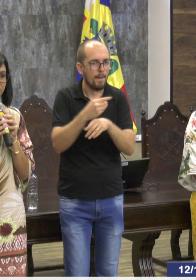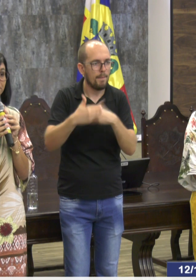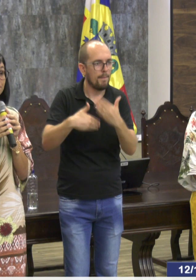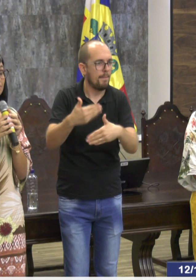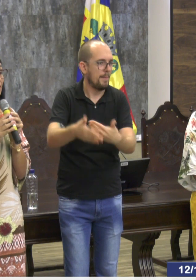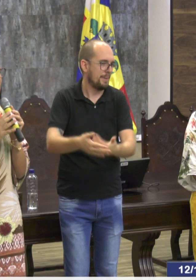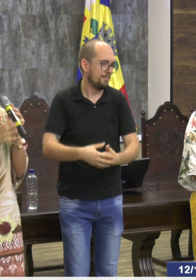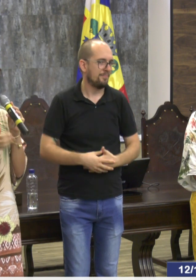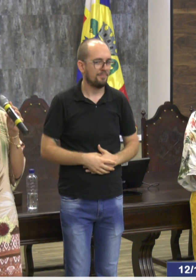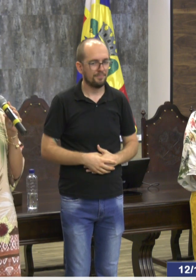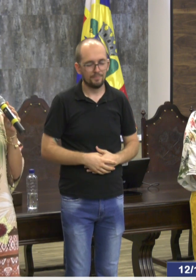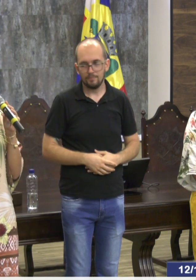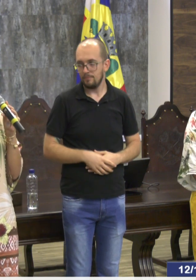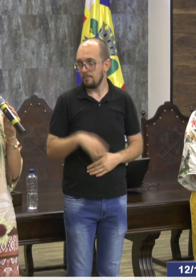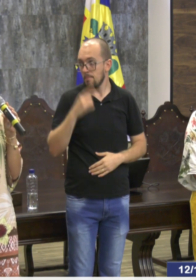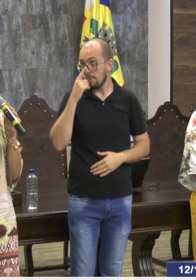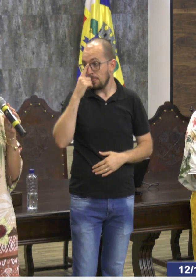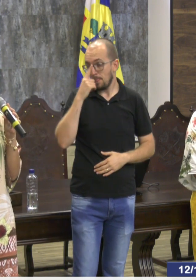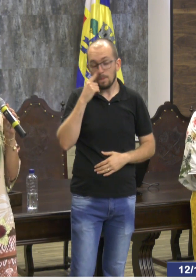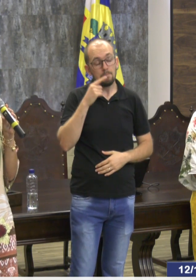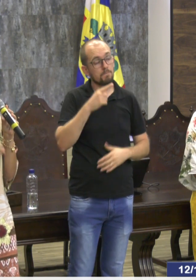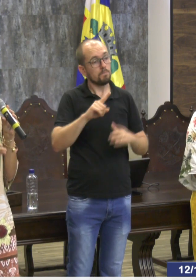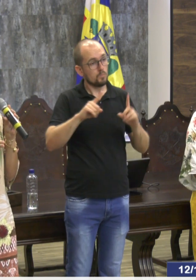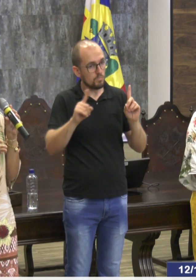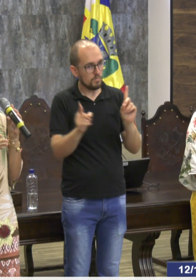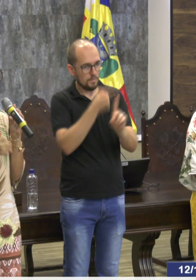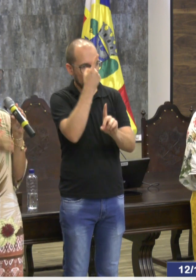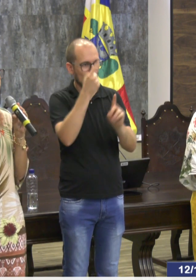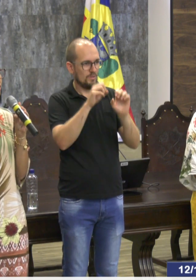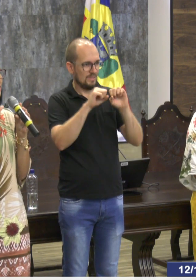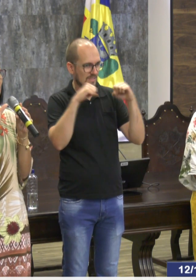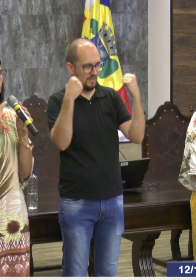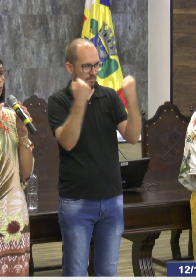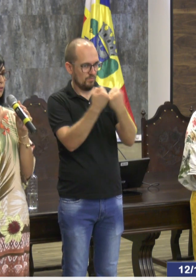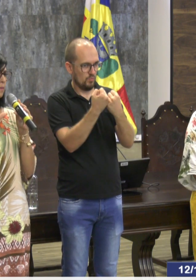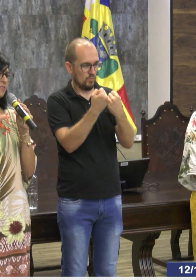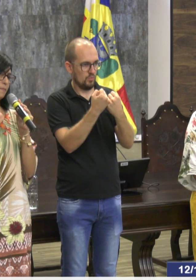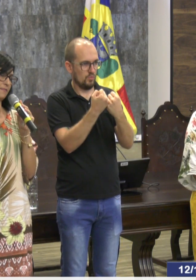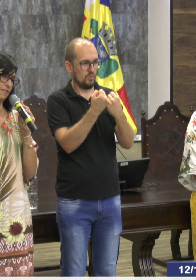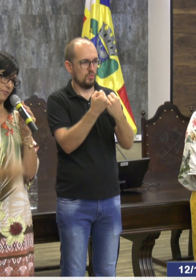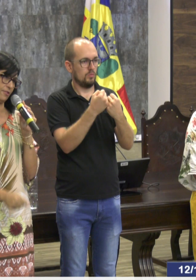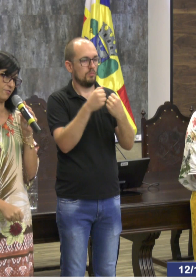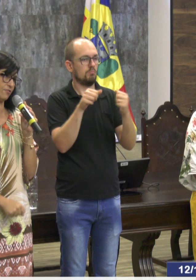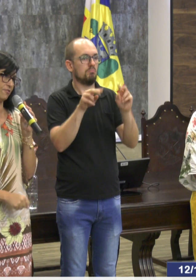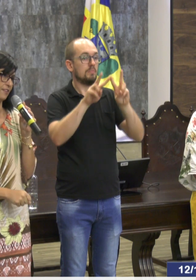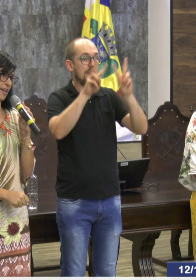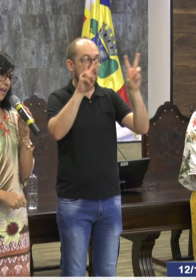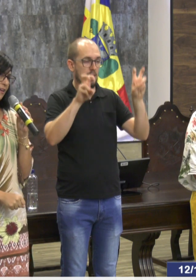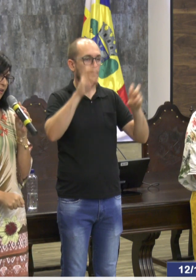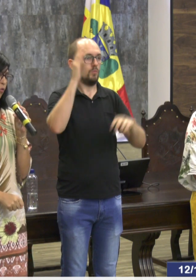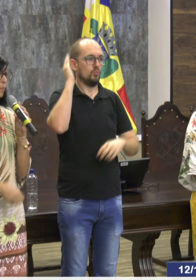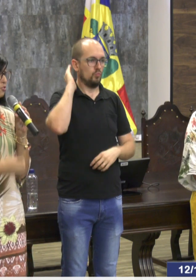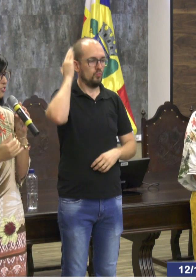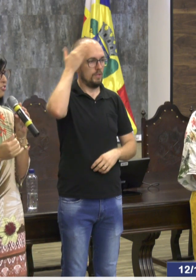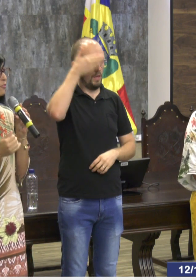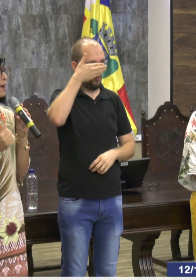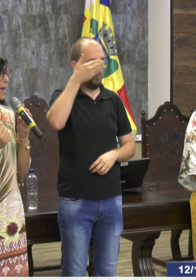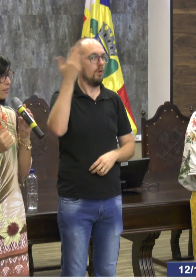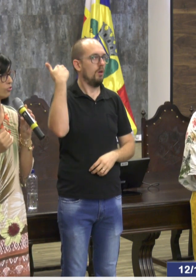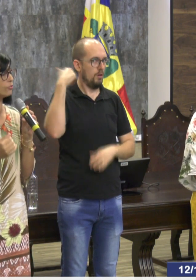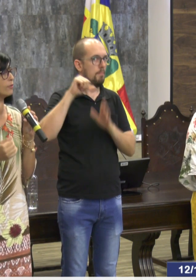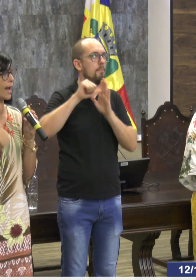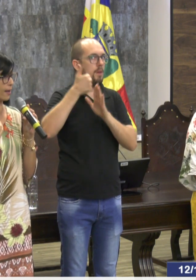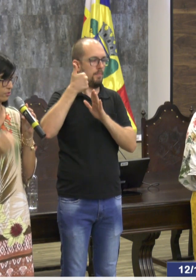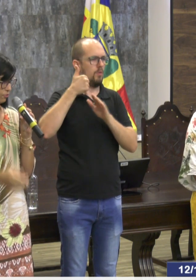processo. E aí nasceu o primeiro simpósio. O primeiro simpósio foi com o tema específico da surdo-cegueira. O objetivo